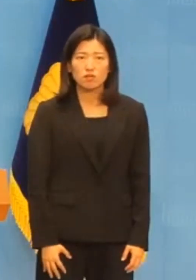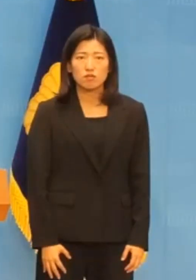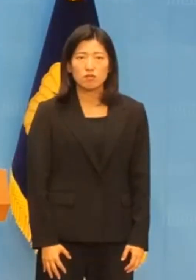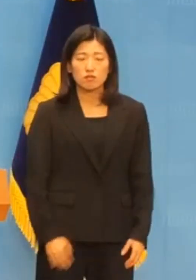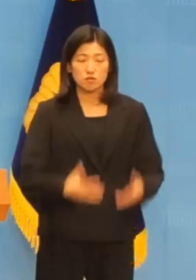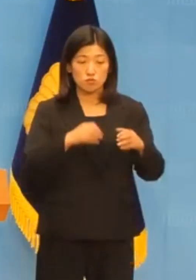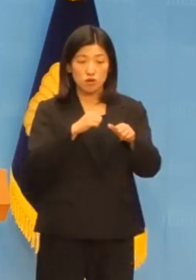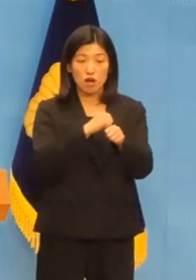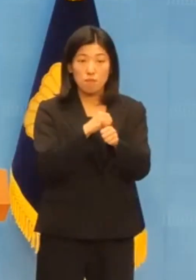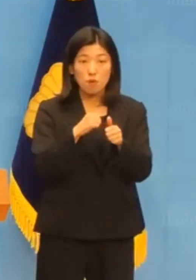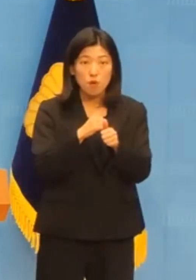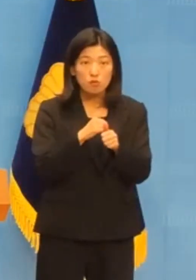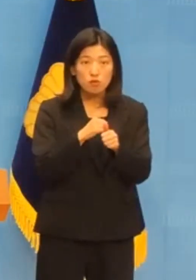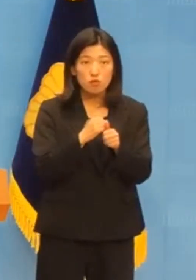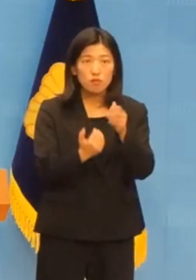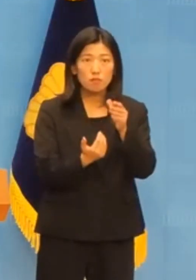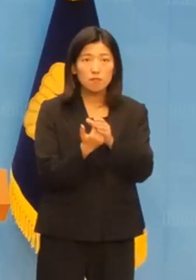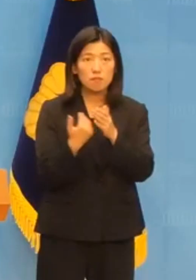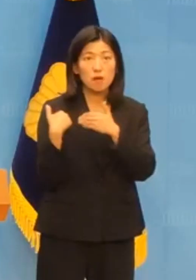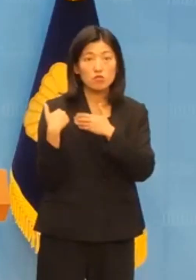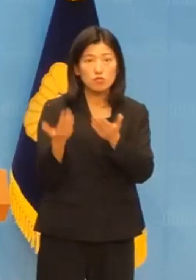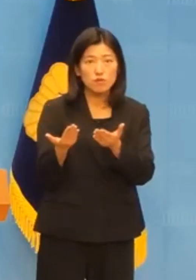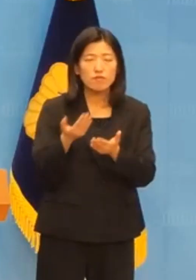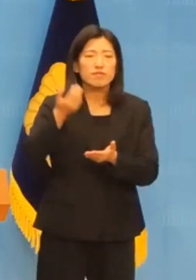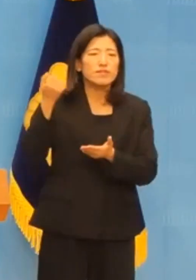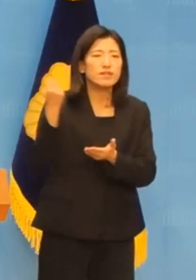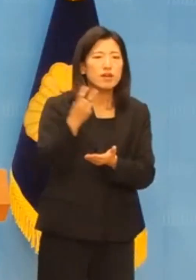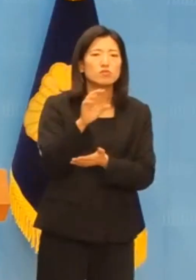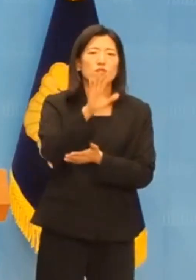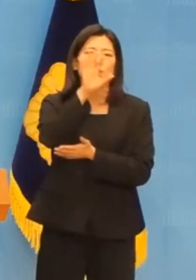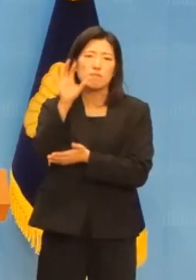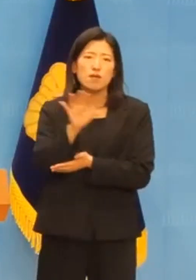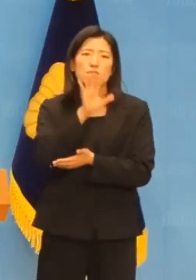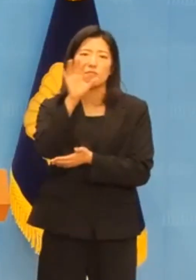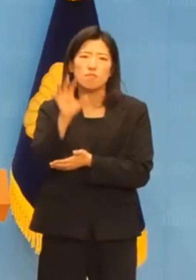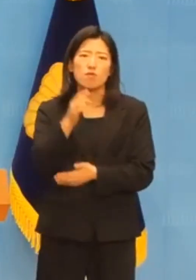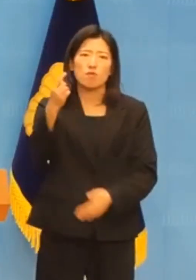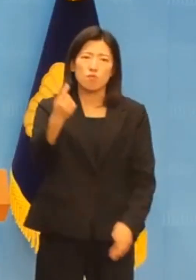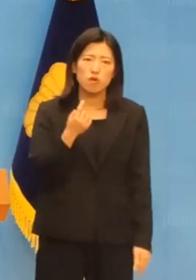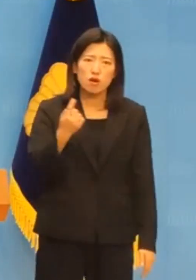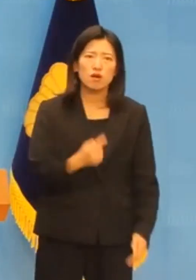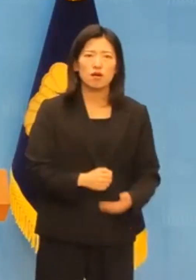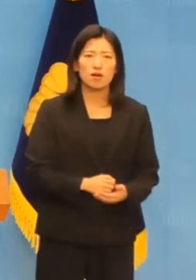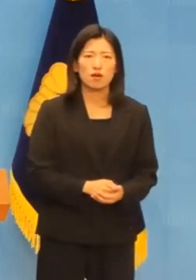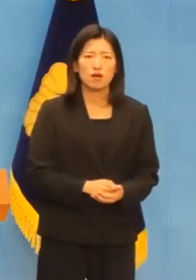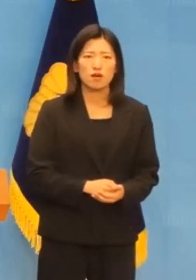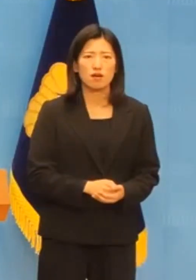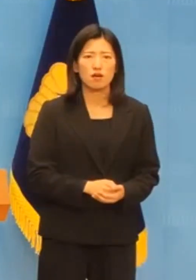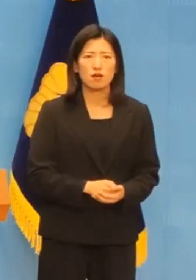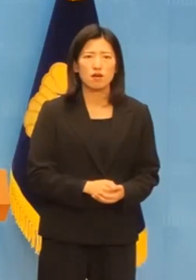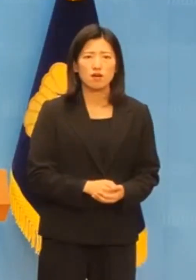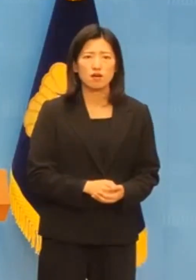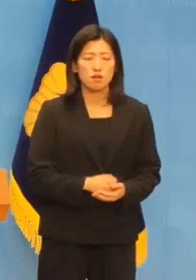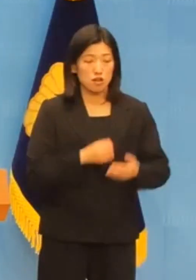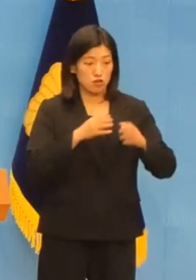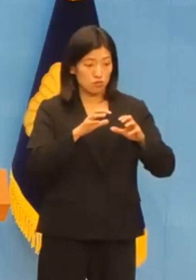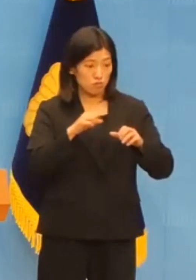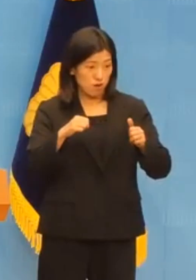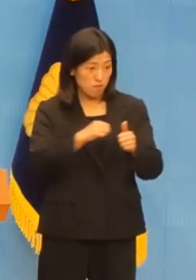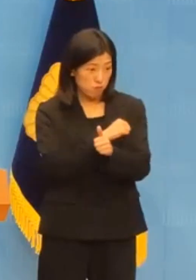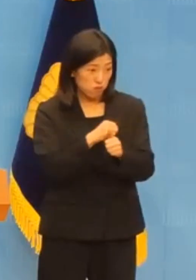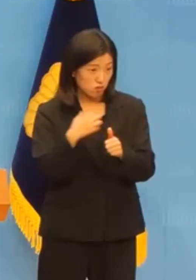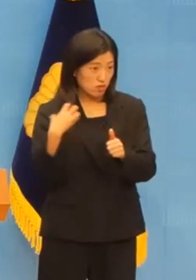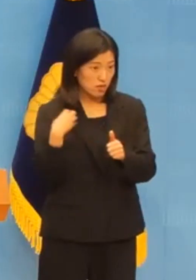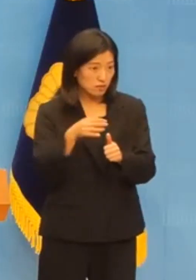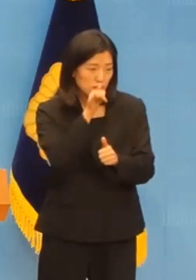권력은 반복된다. 단죄되지 않은 국가폭력은 단죄된다고 분명히 밝힌